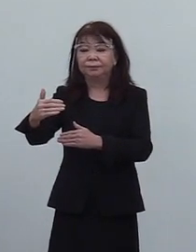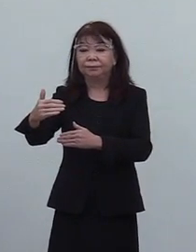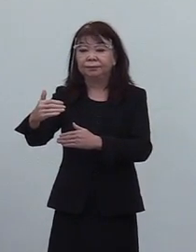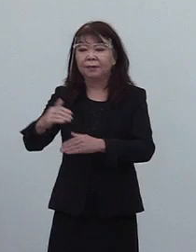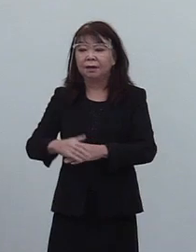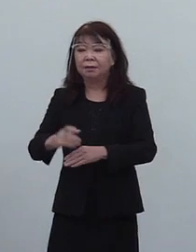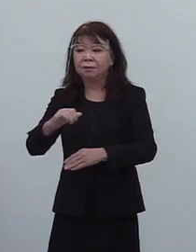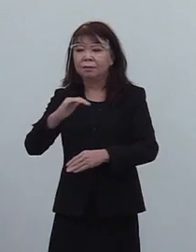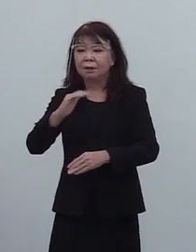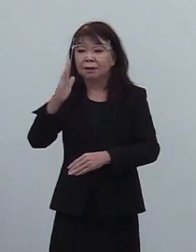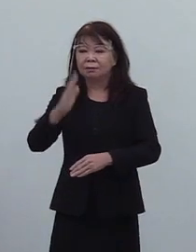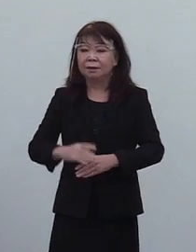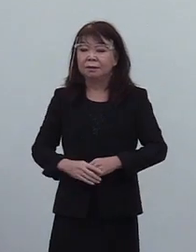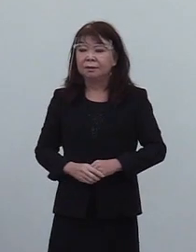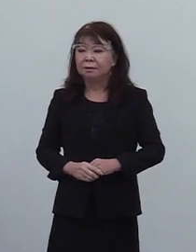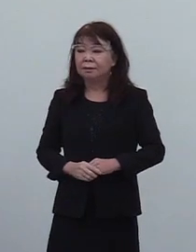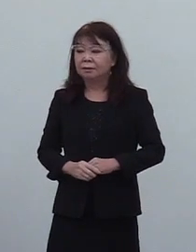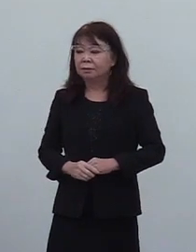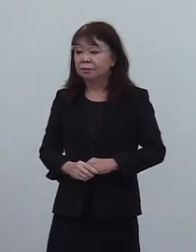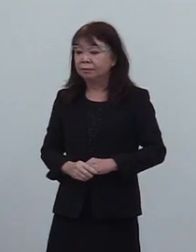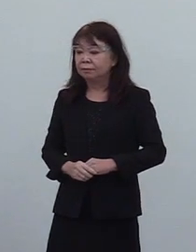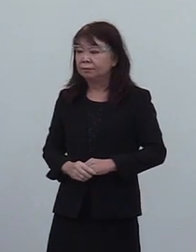ちょっとお待ちください。